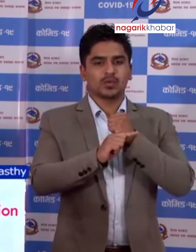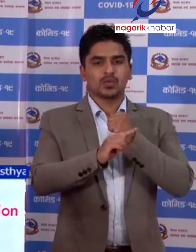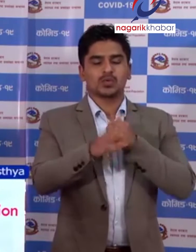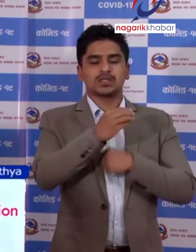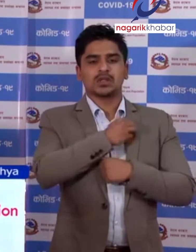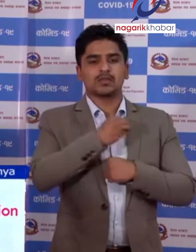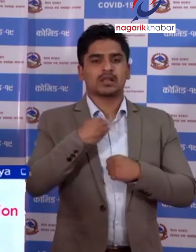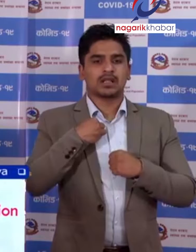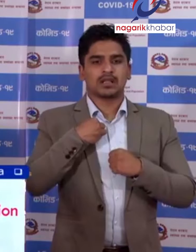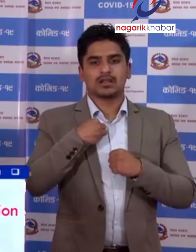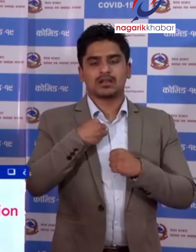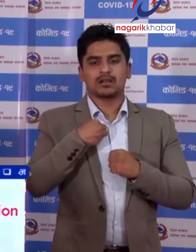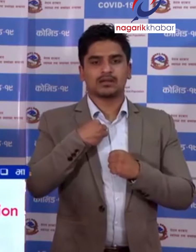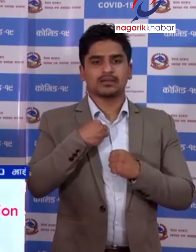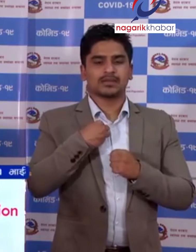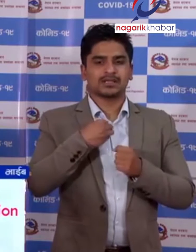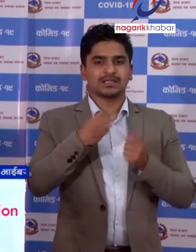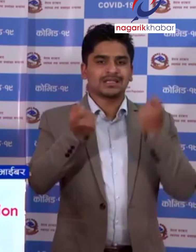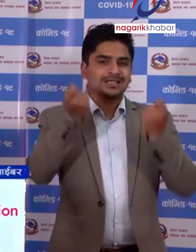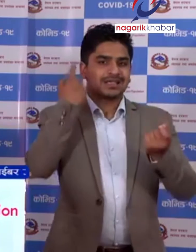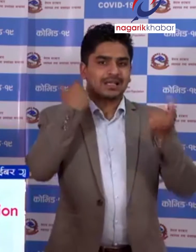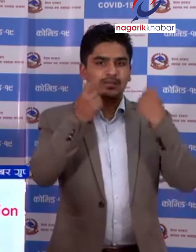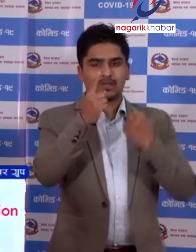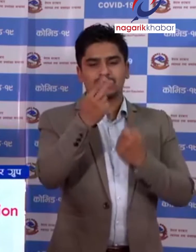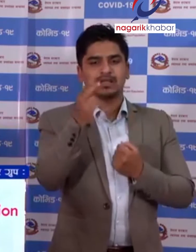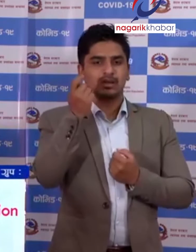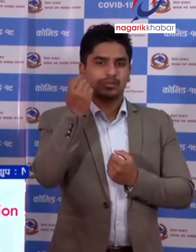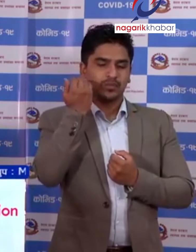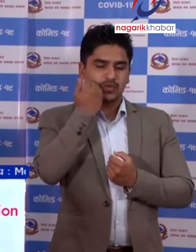अस्पताल प्रयोगशालामा इलामको 1 जना पुरुष,